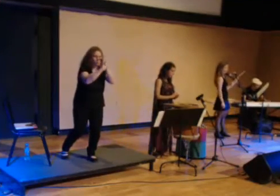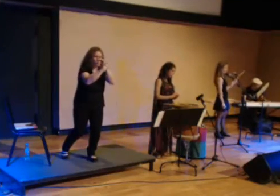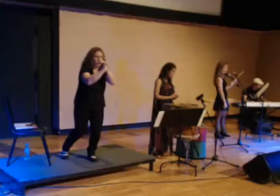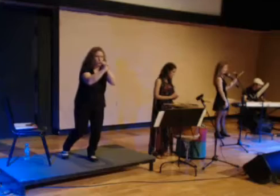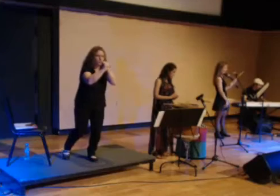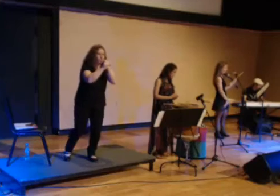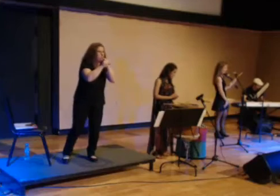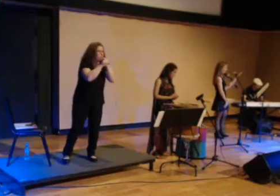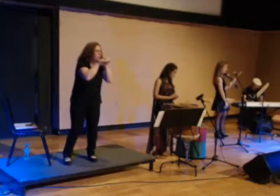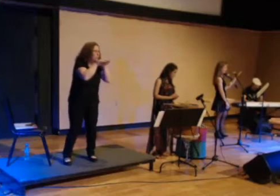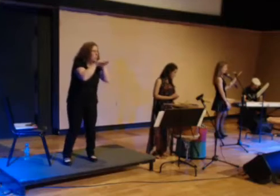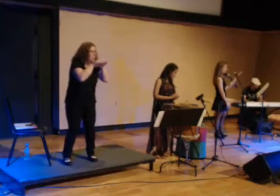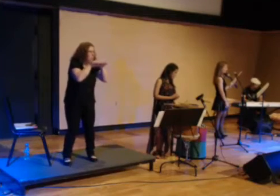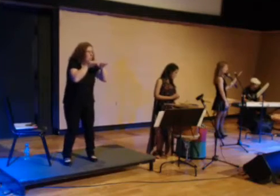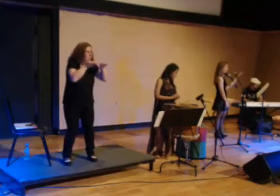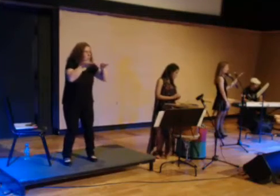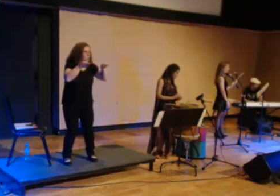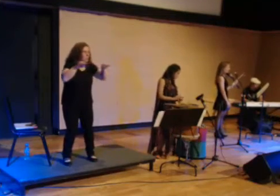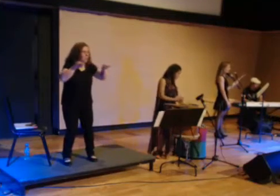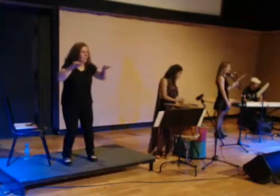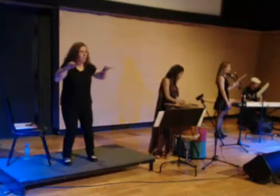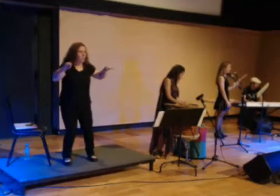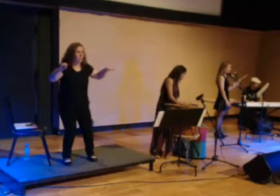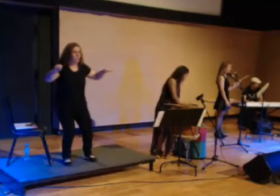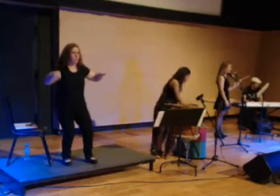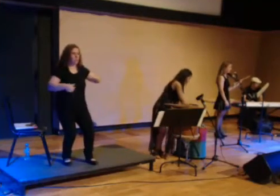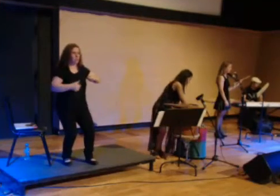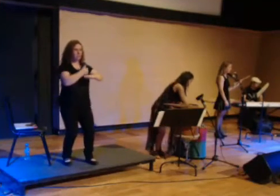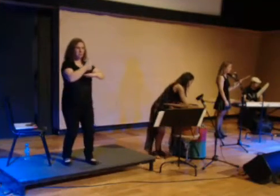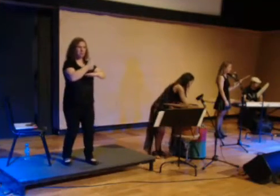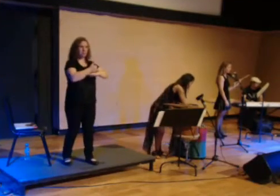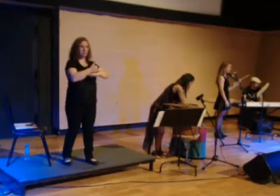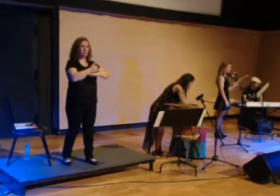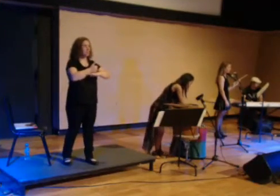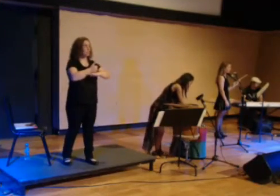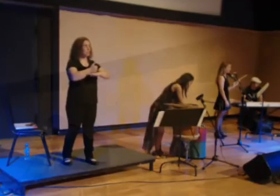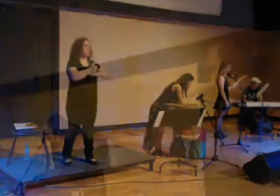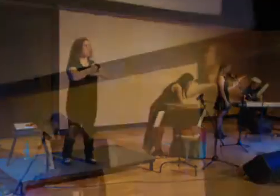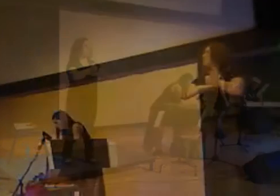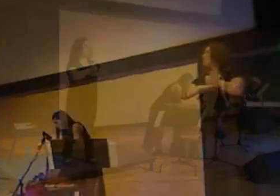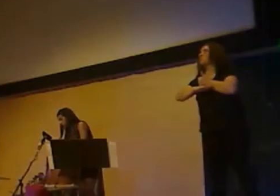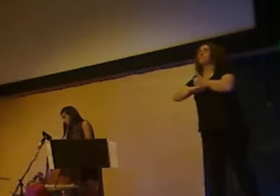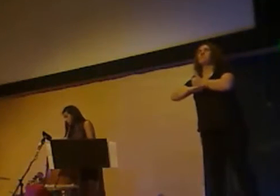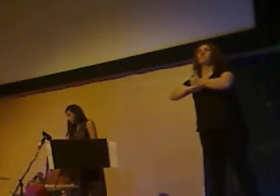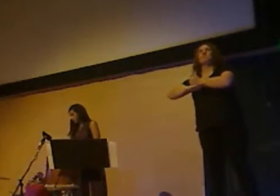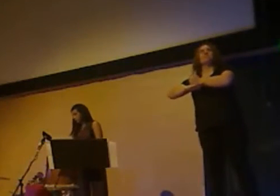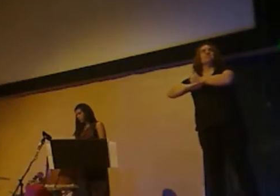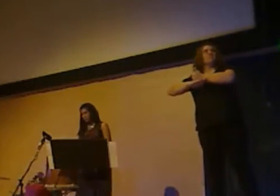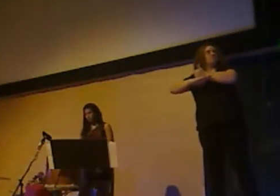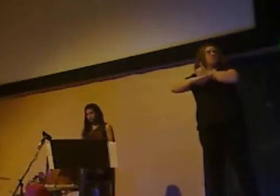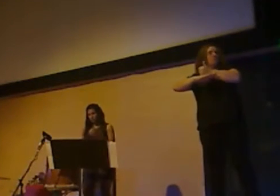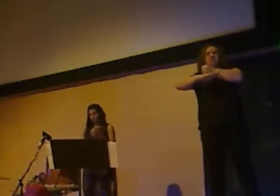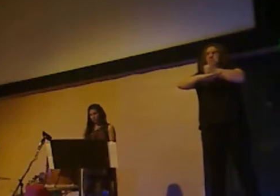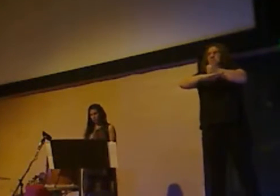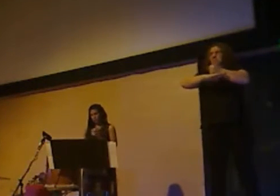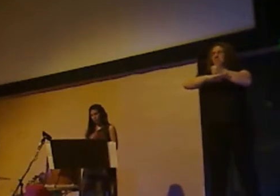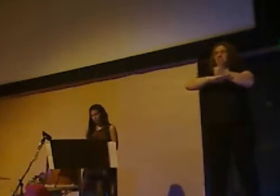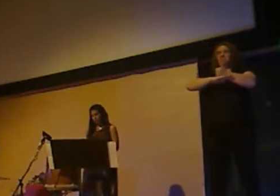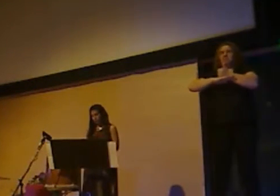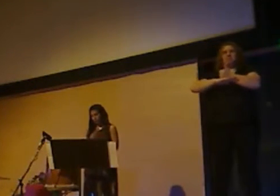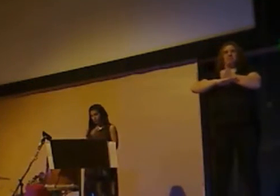el silencio es soledad. Nada percibe, más allá de sus demonios, que la